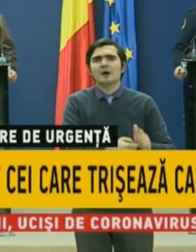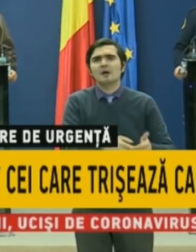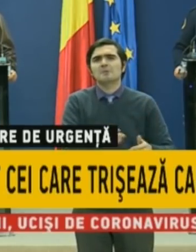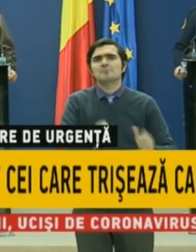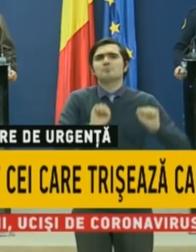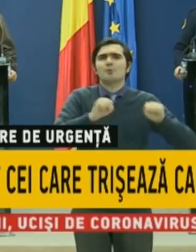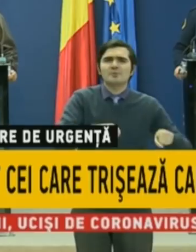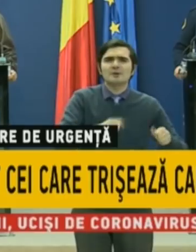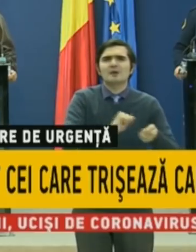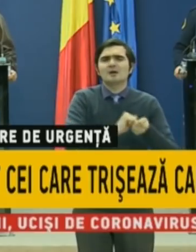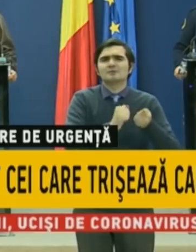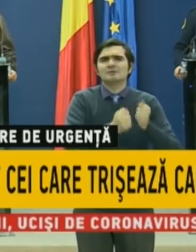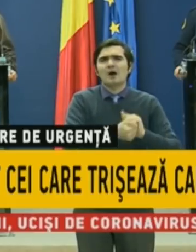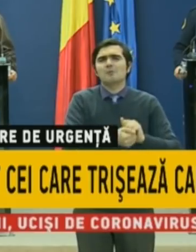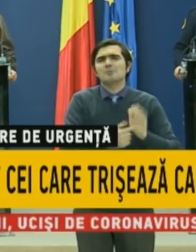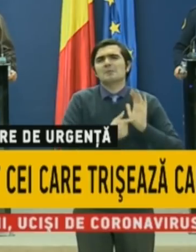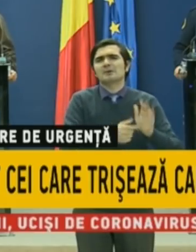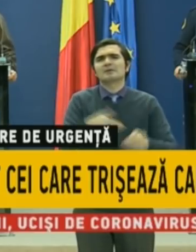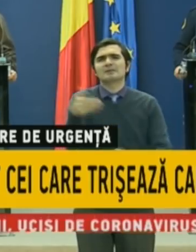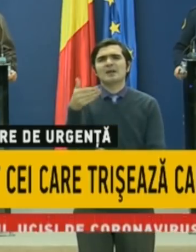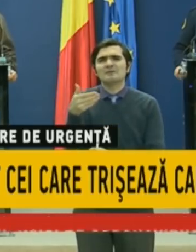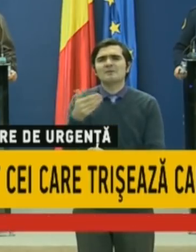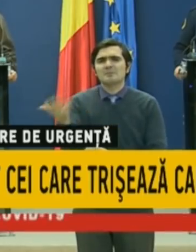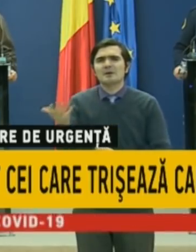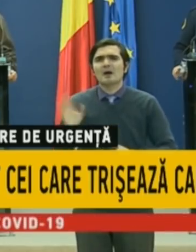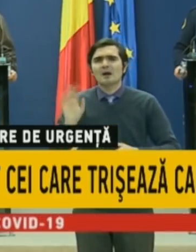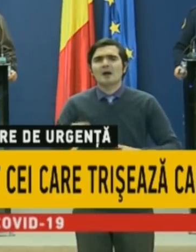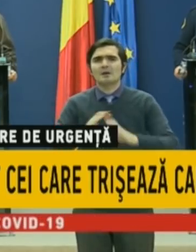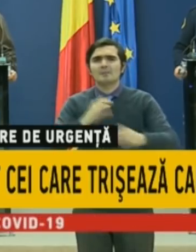proprietarului sau al firmei care îl deține.